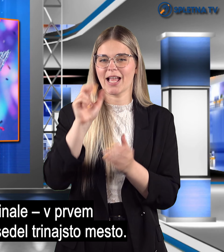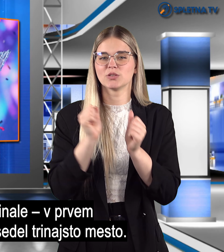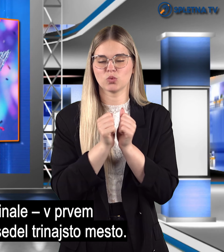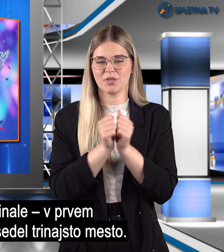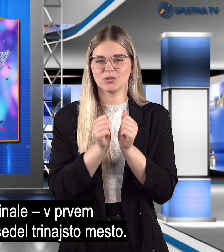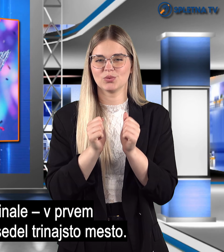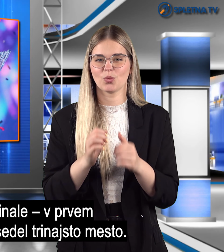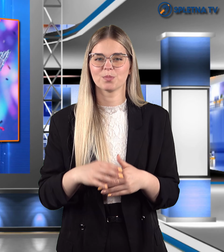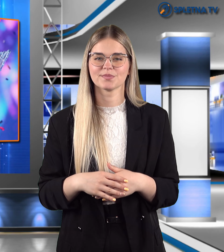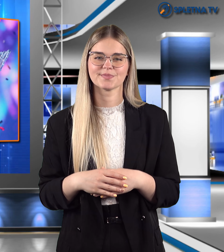mesto.